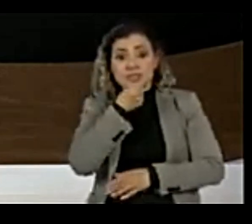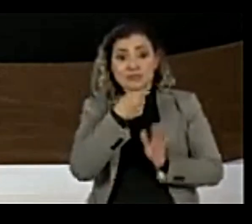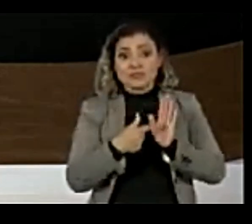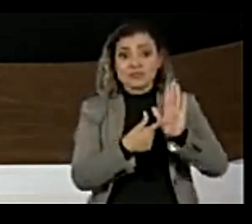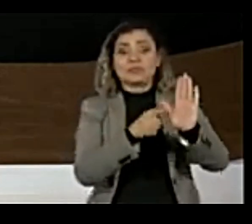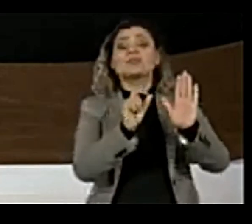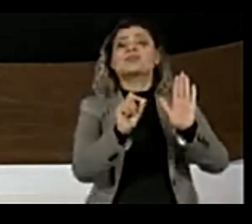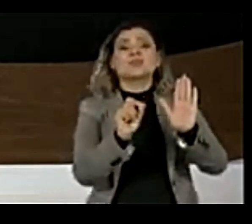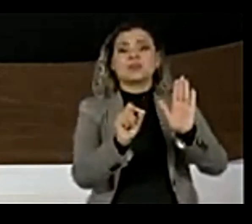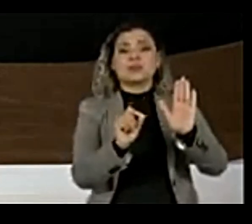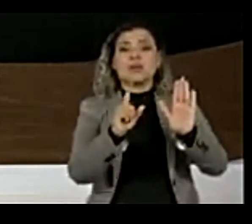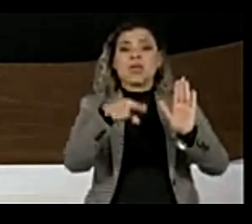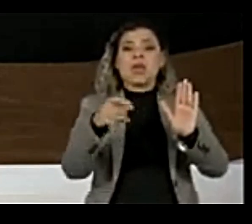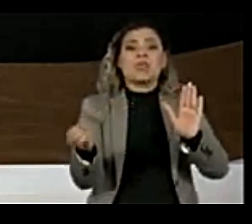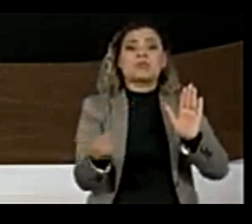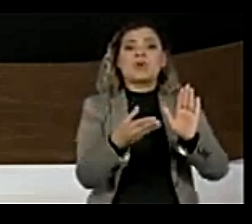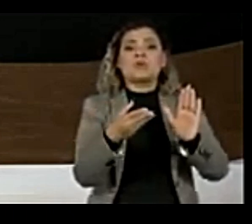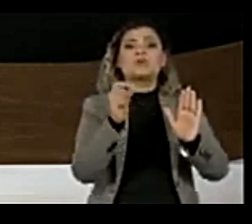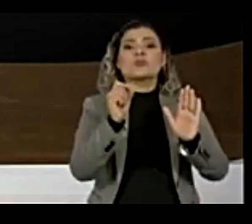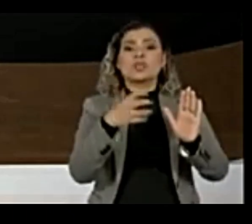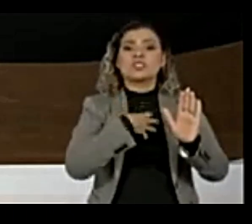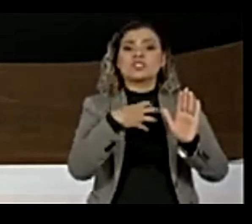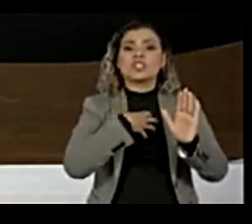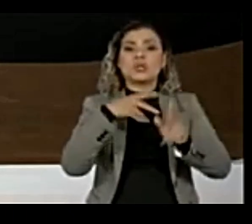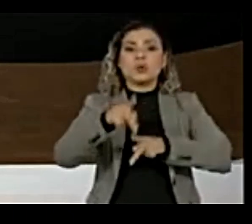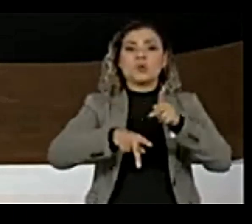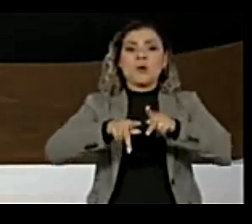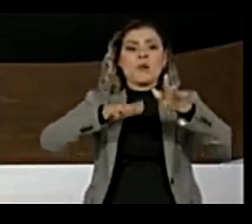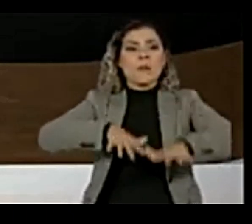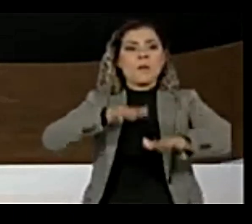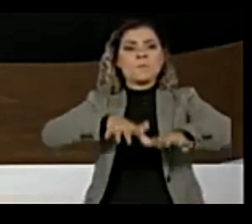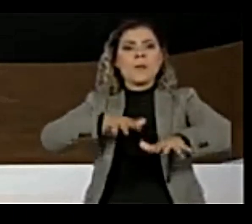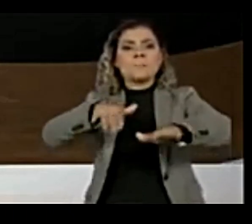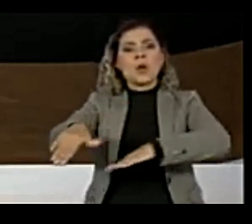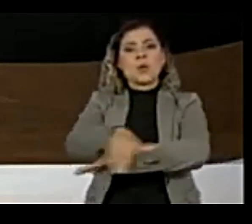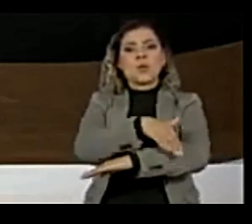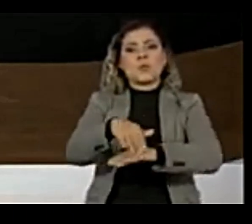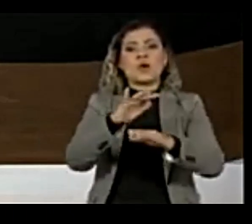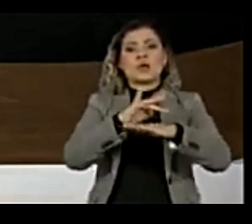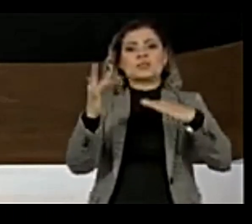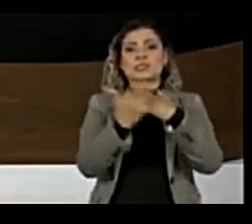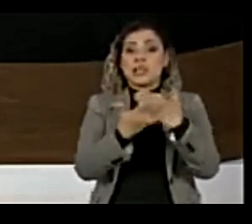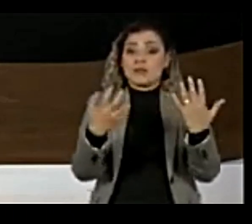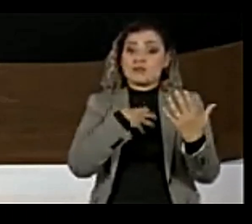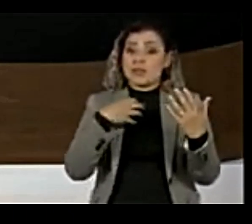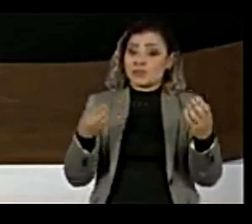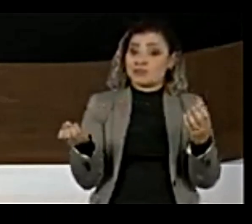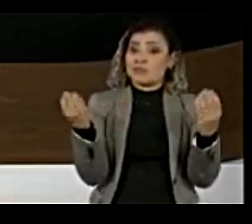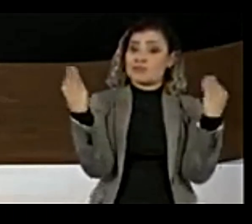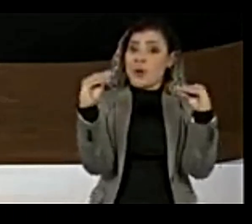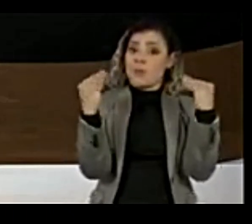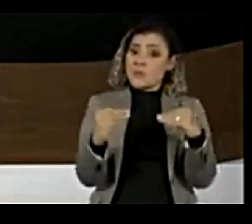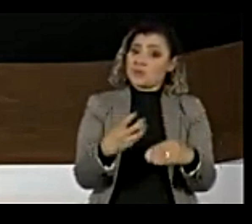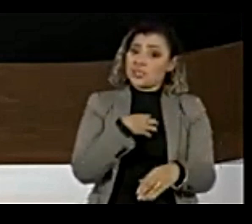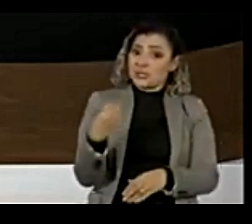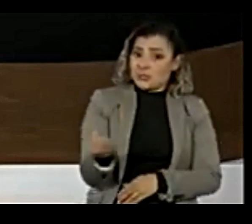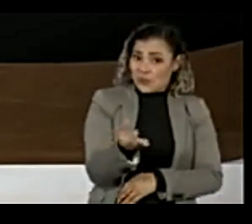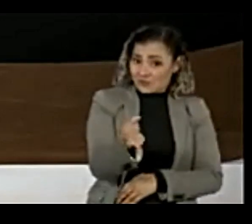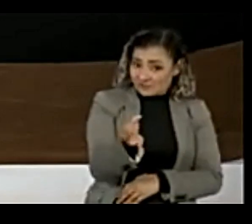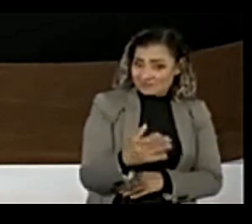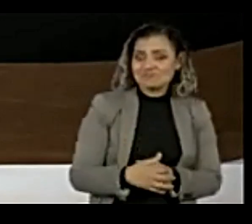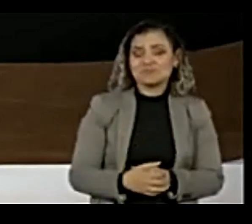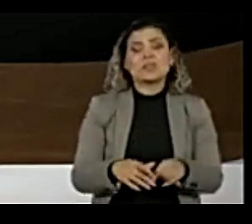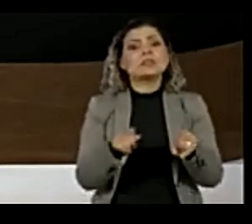o que seria o novo povo nas ruas, uma coalizão a partir das redes sociais. E o Antônio Prata pergunta, na